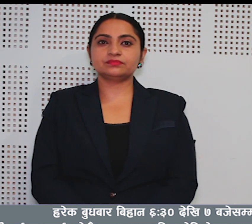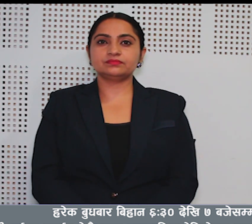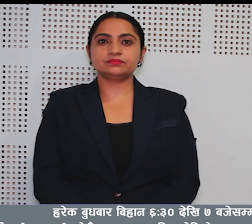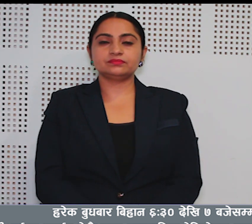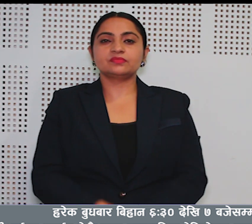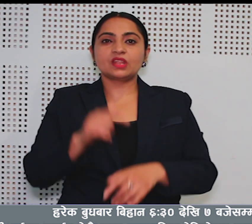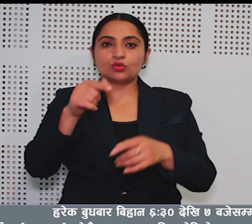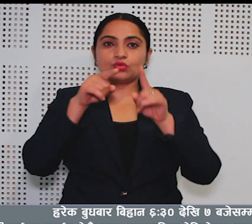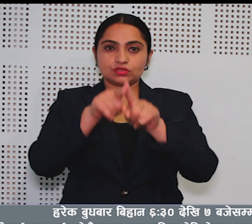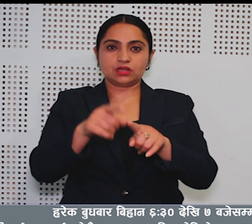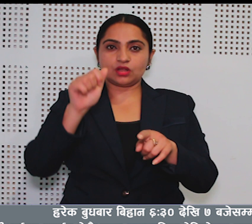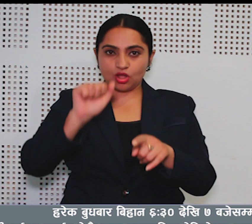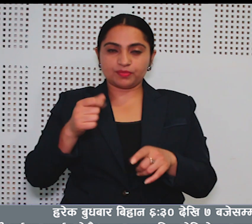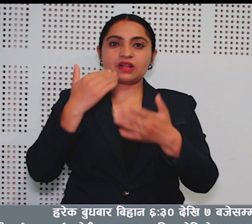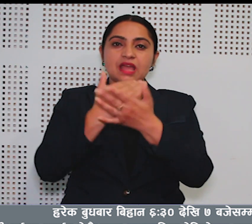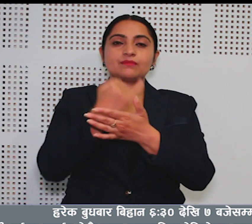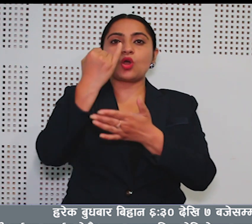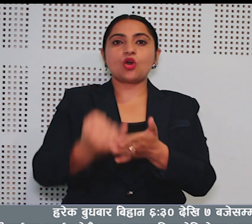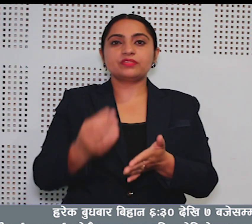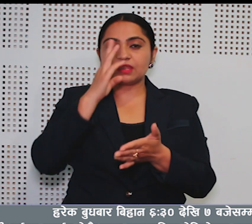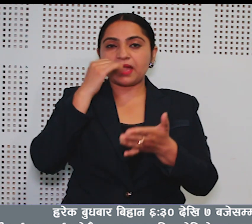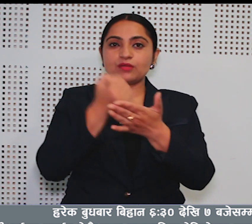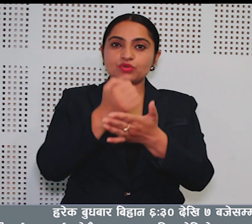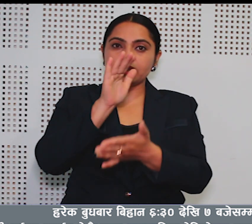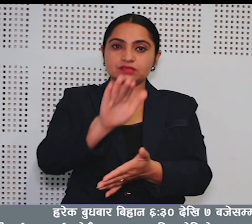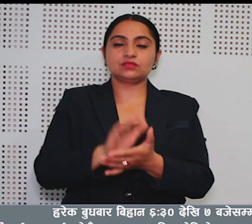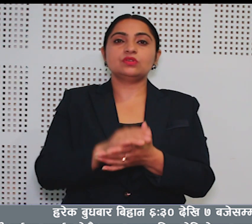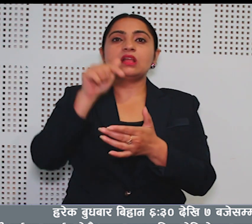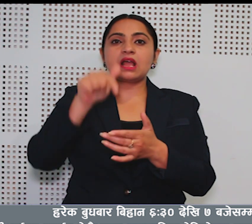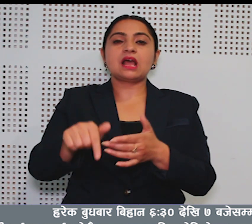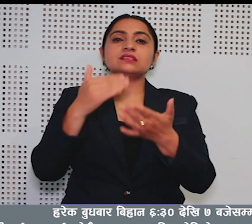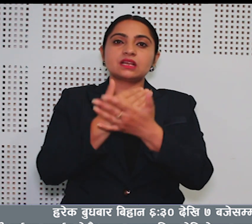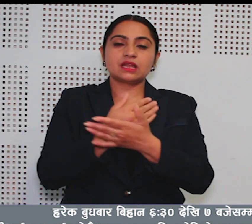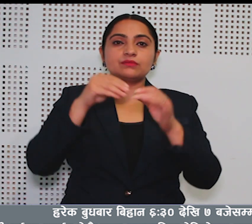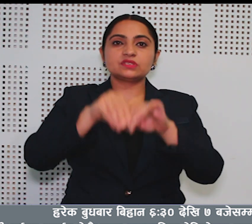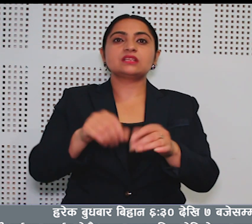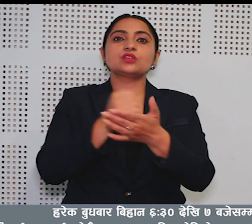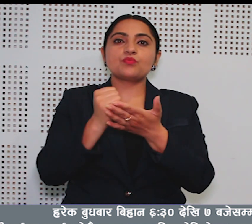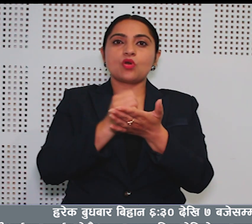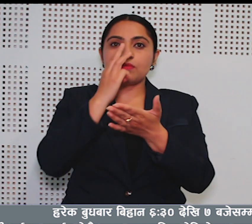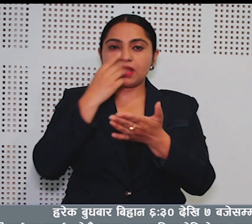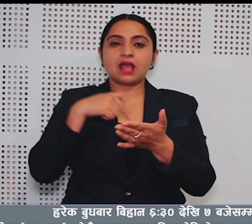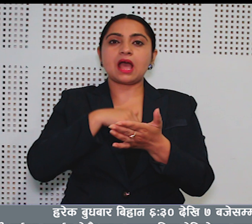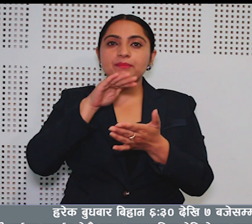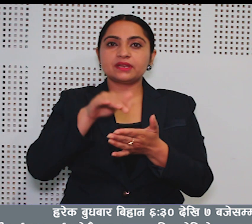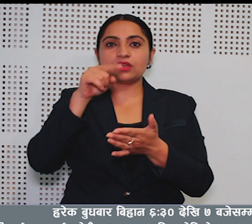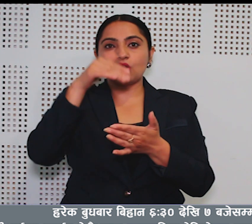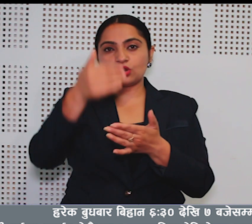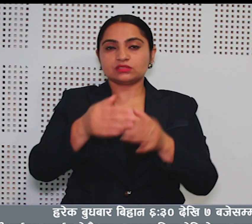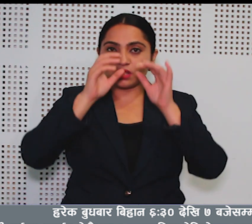यो सँगै अब हामी कार्यक्रमको अन्त्यमा आइपुगेका छौं। आजको कार्यक्रम साझा पहलमा हामीले अहिलेसम्म प्रसारण भएका